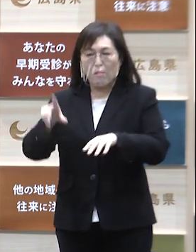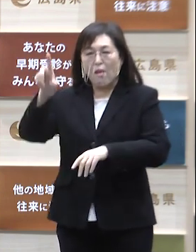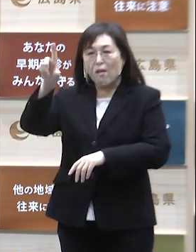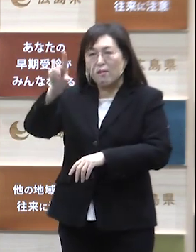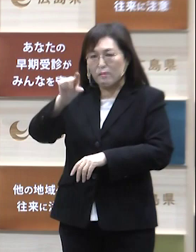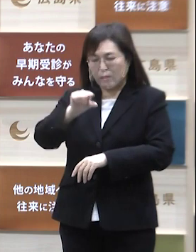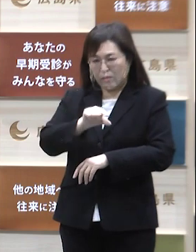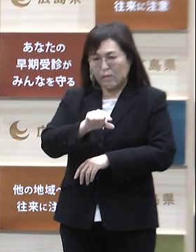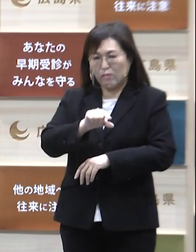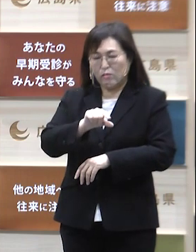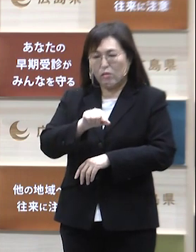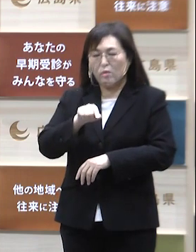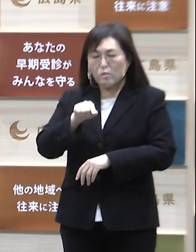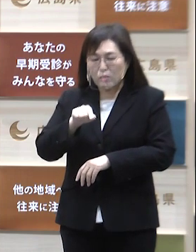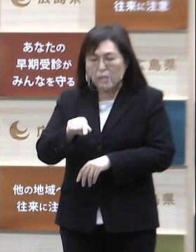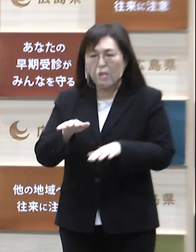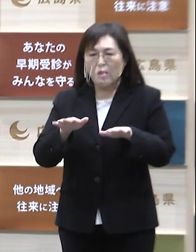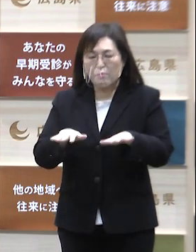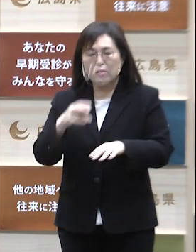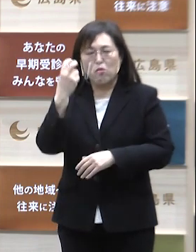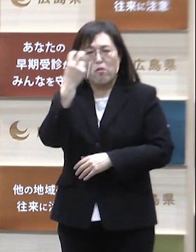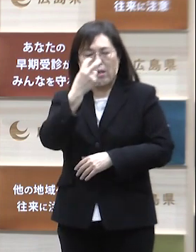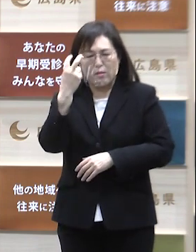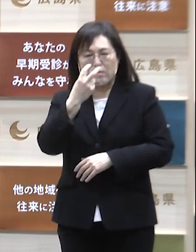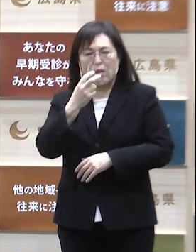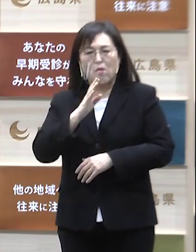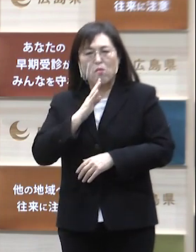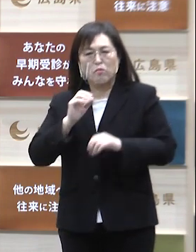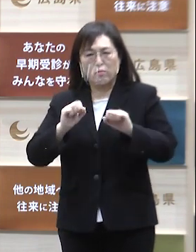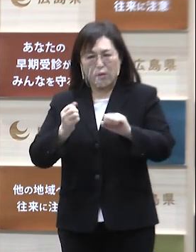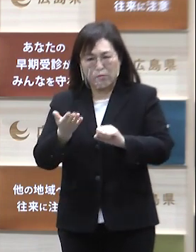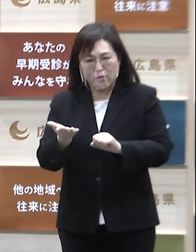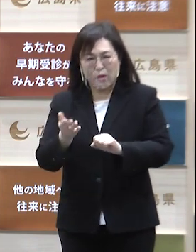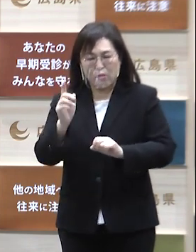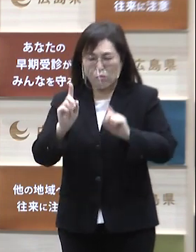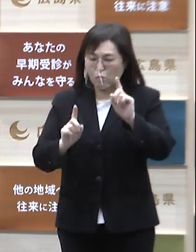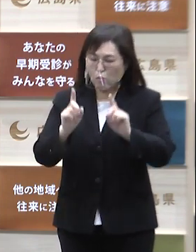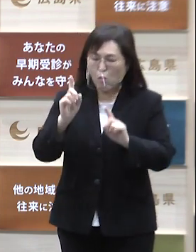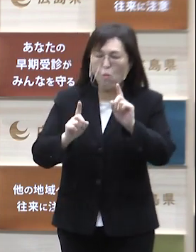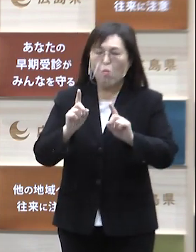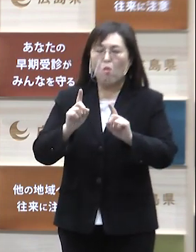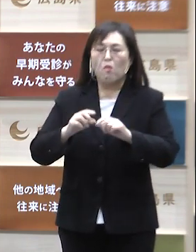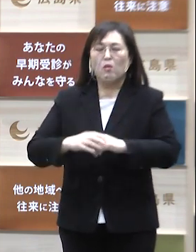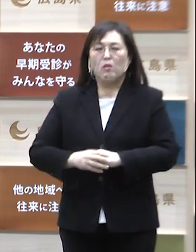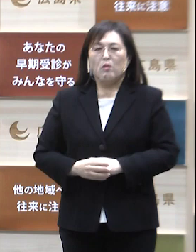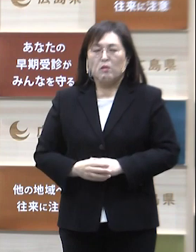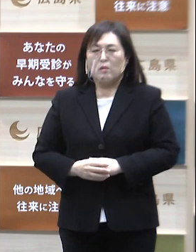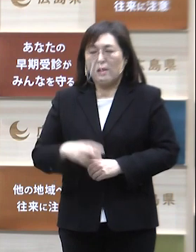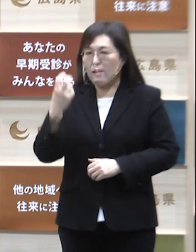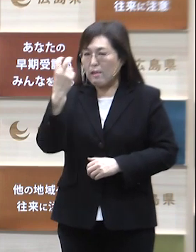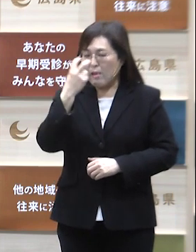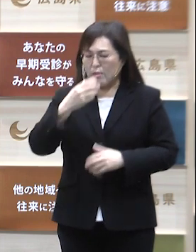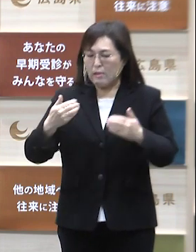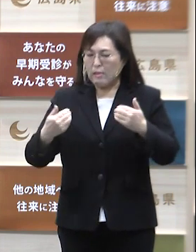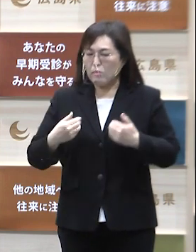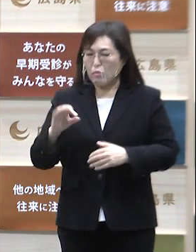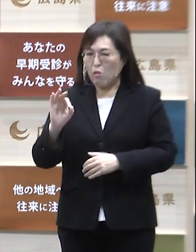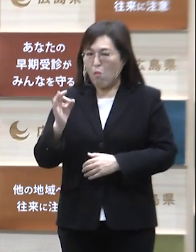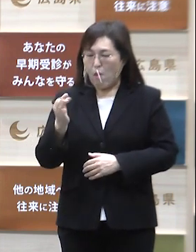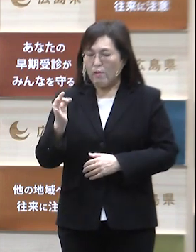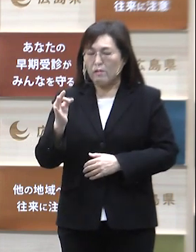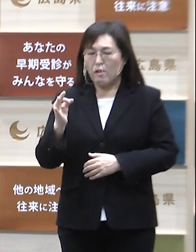中検査についてはどの程度に実施されるかというと考えると、実際にこの検査にかかる費用も相